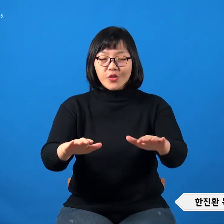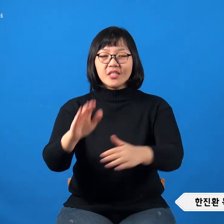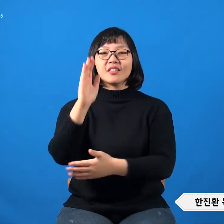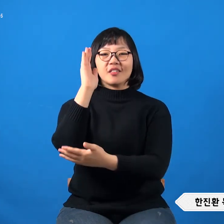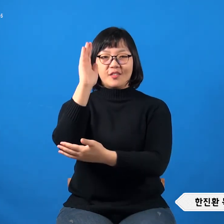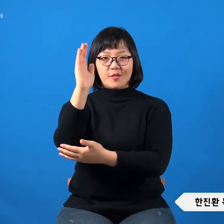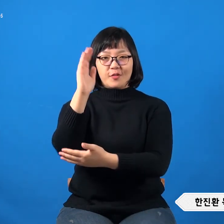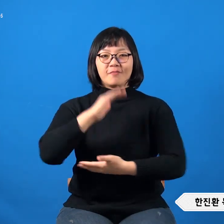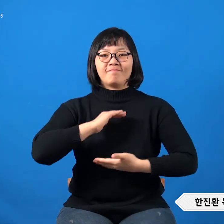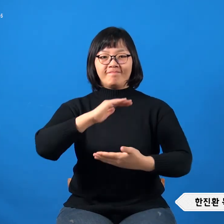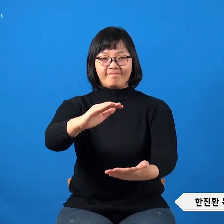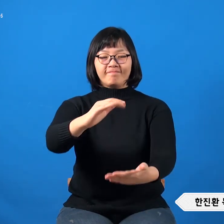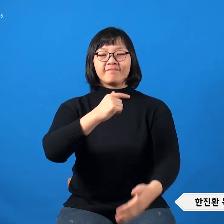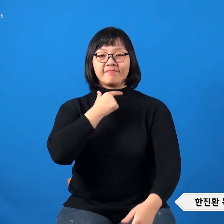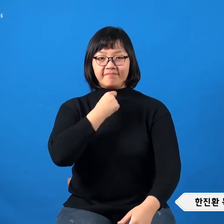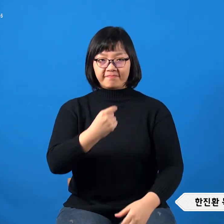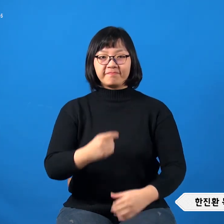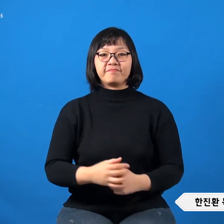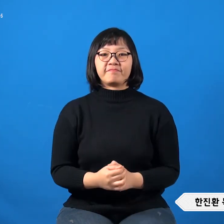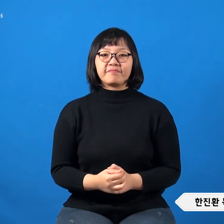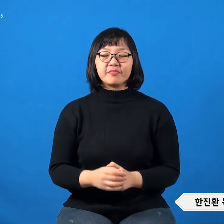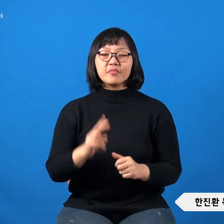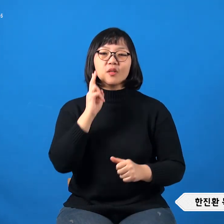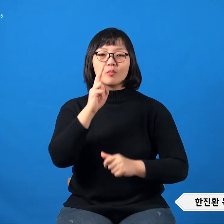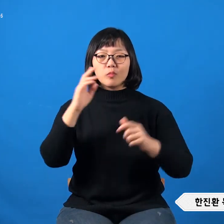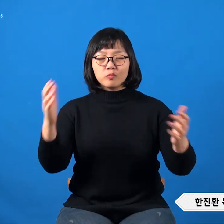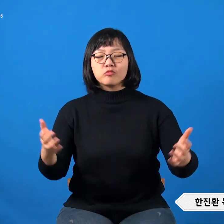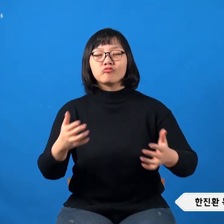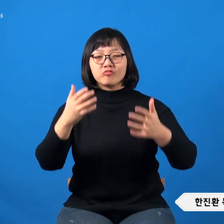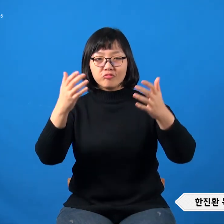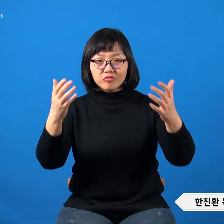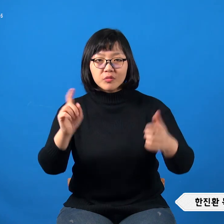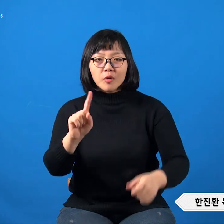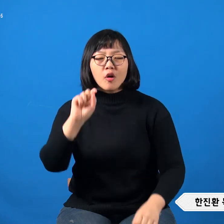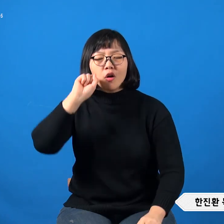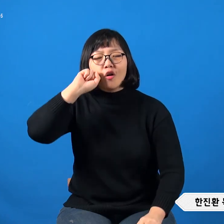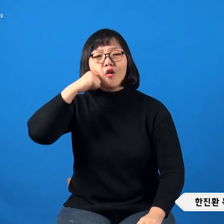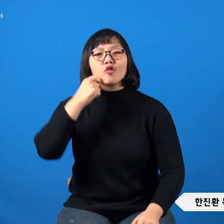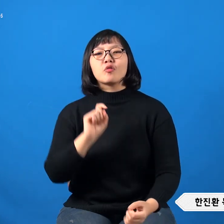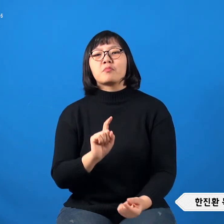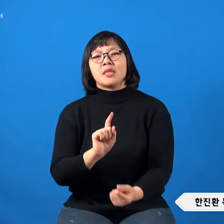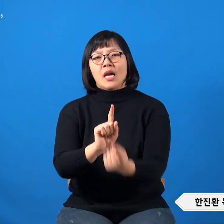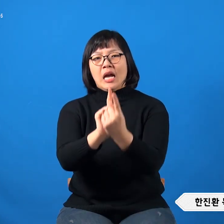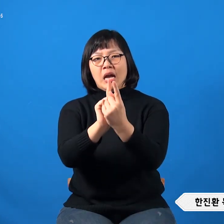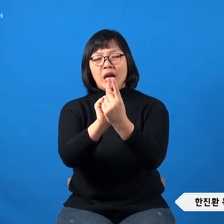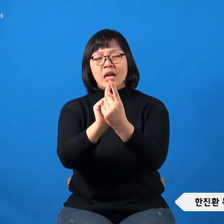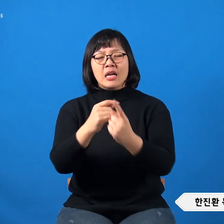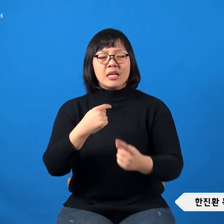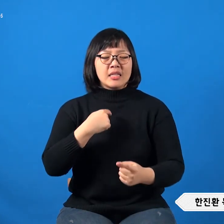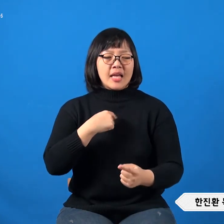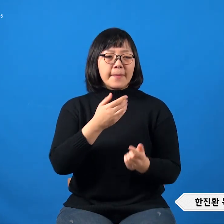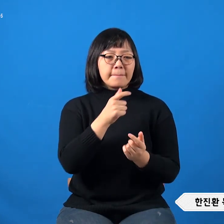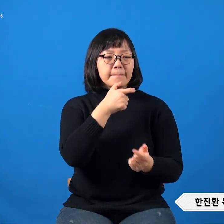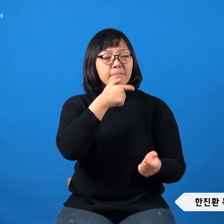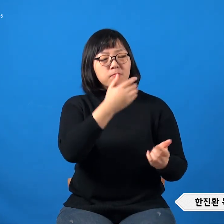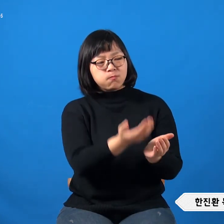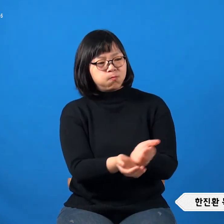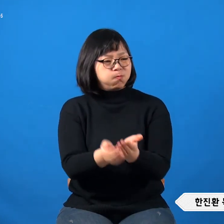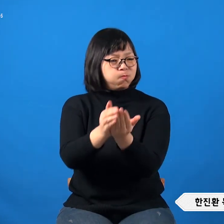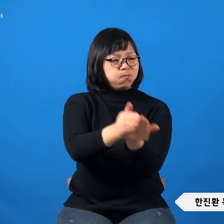오늘 말씀의 주제입니다. 폭풍을 만나서 인생이라는 이 배가 사정없이 요동칠